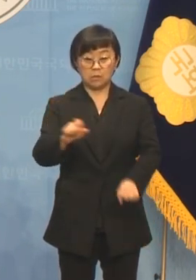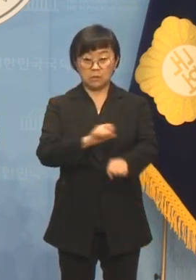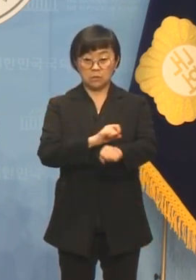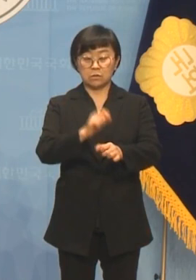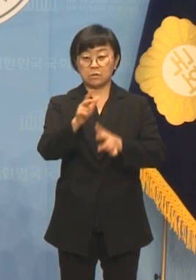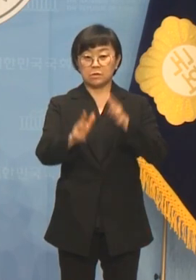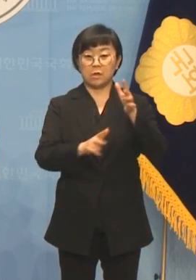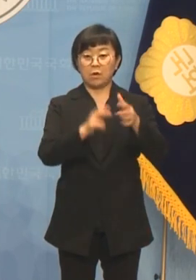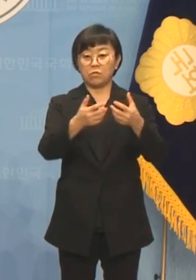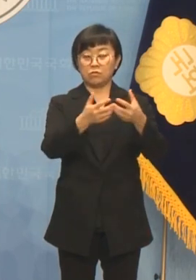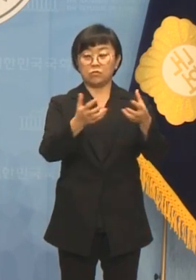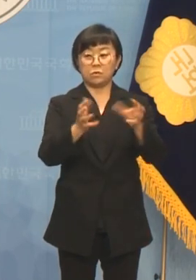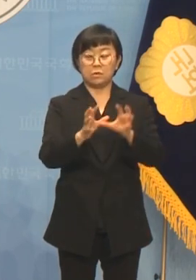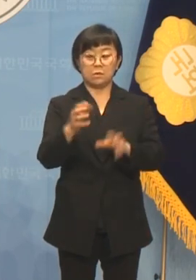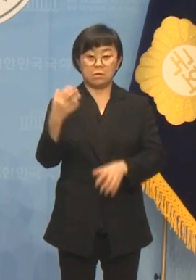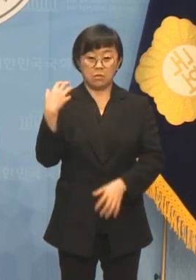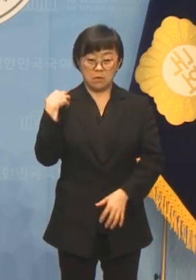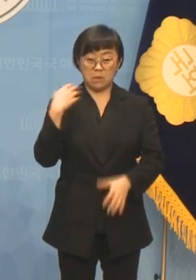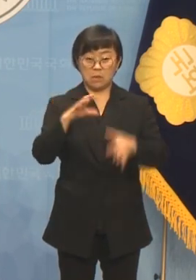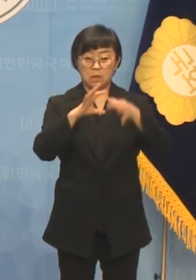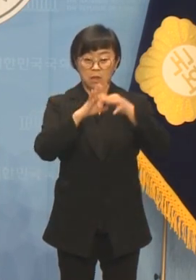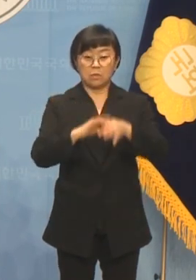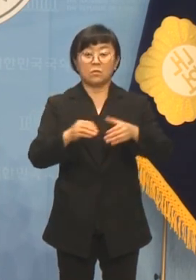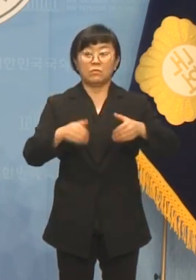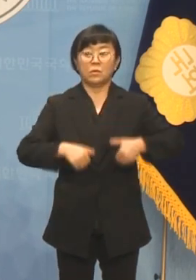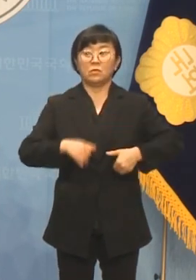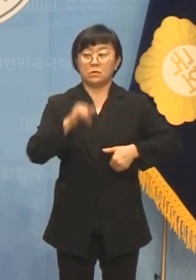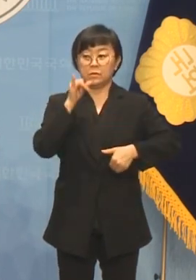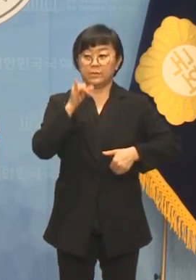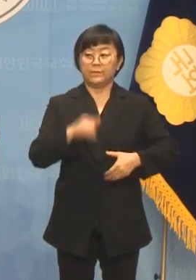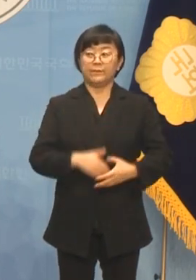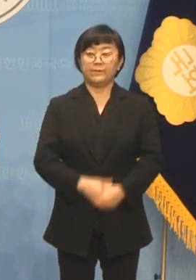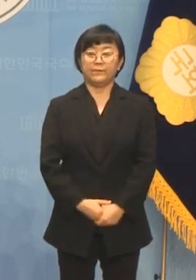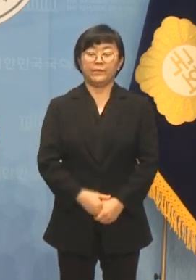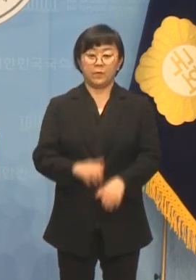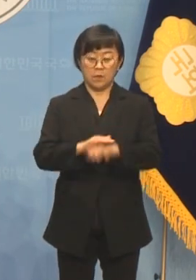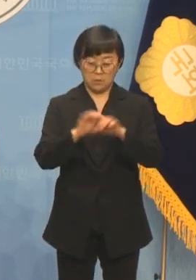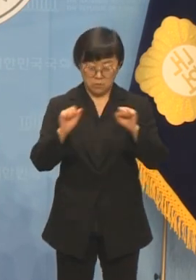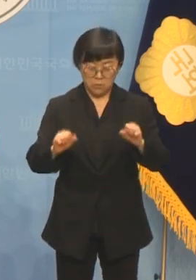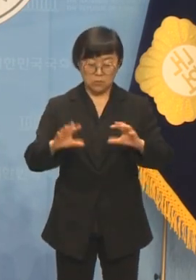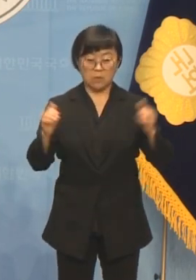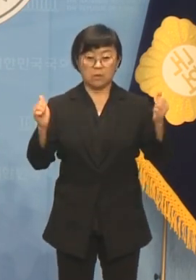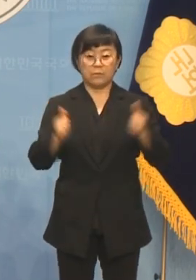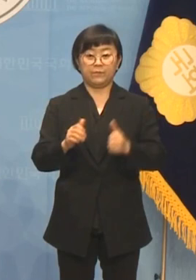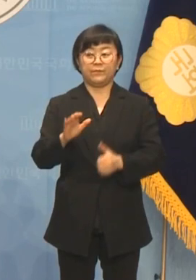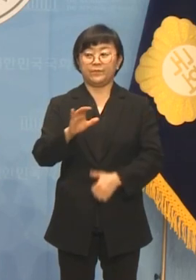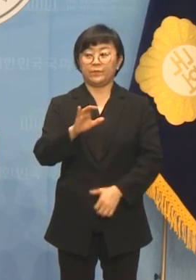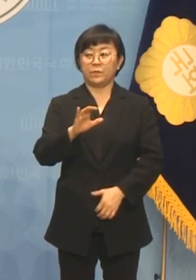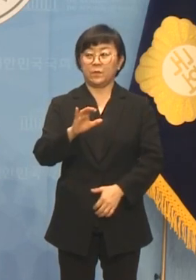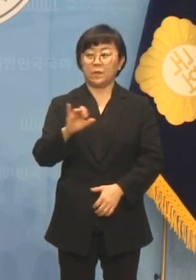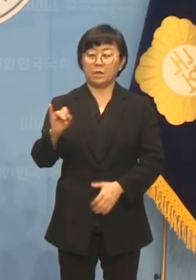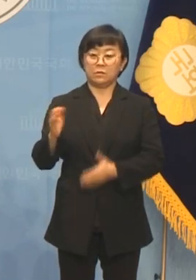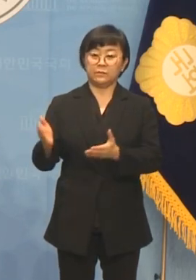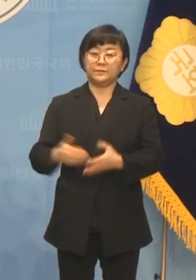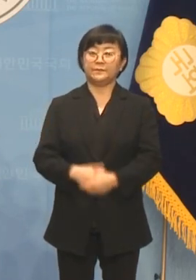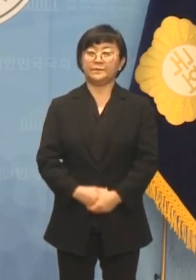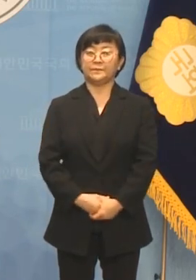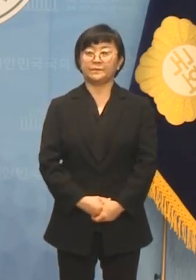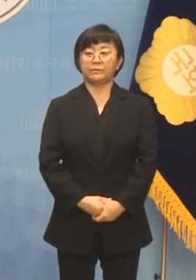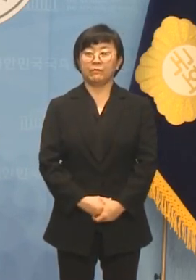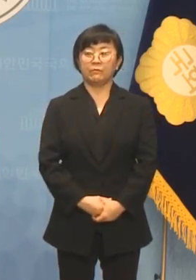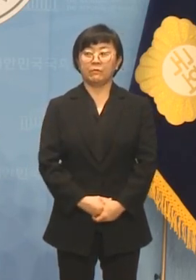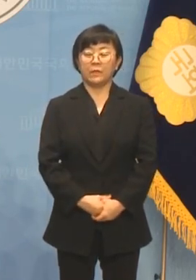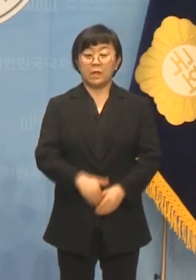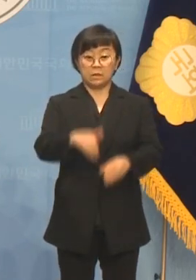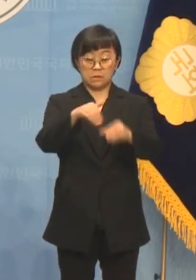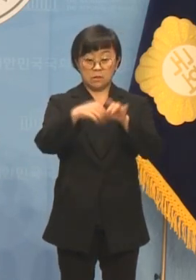책임과 역할은 계속되어야 합니다. 안녕하십니까. 국회의원 이채익 의원입니다.